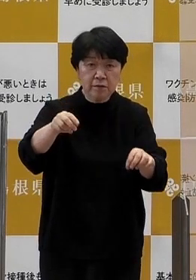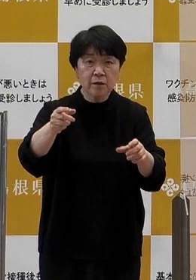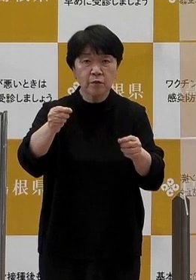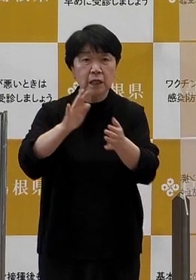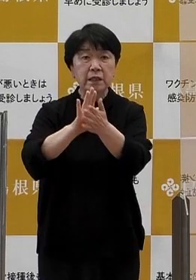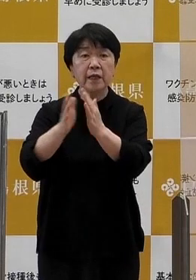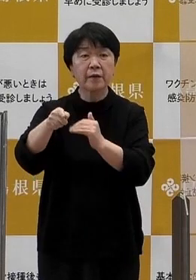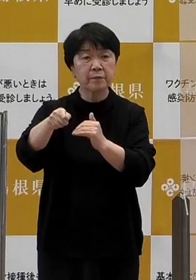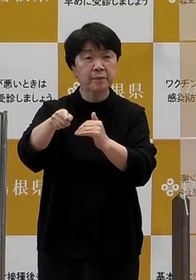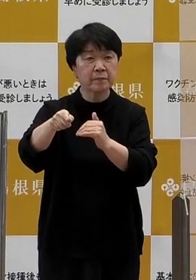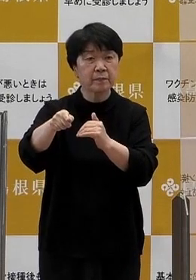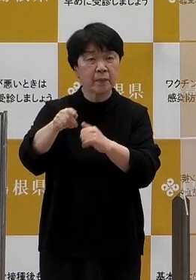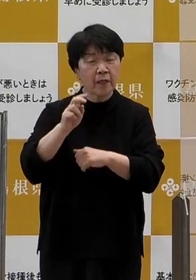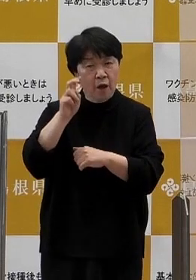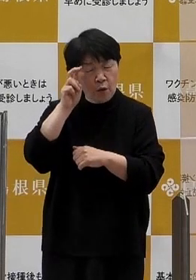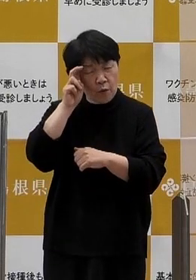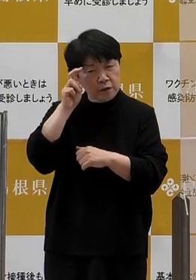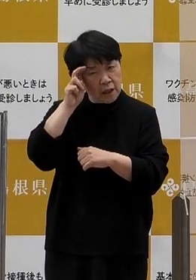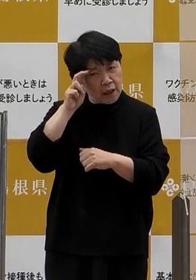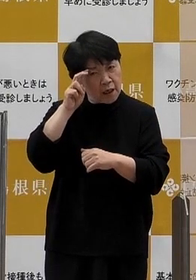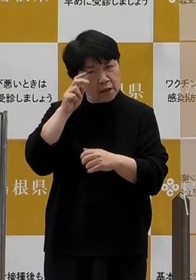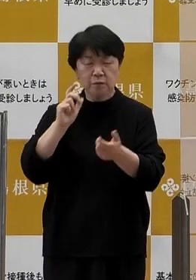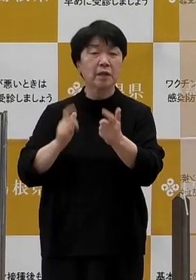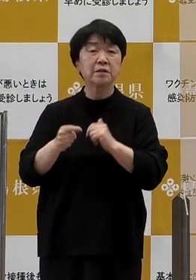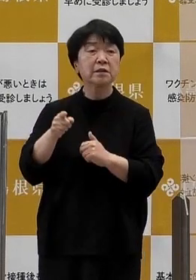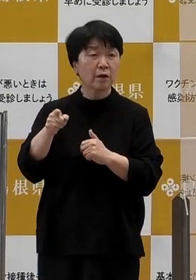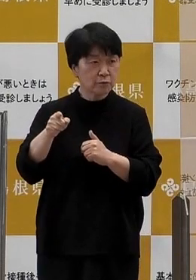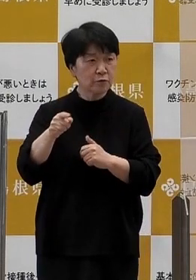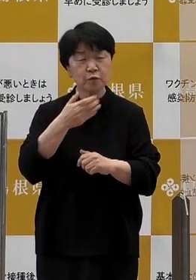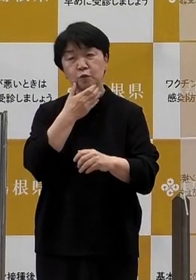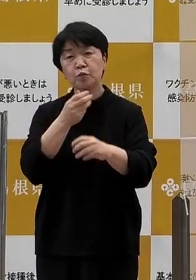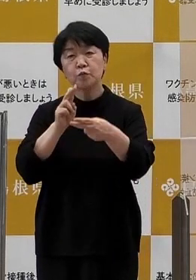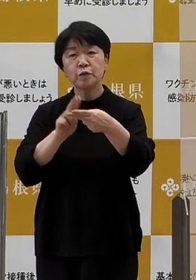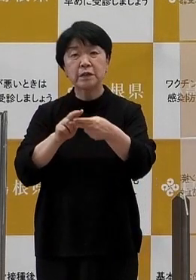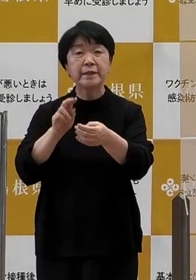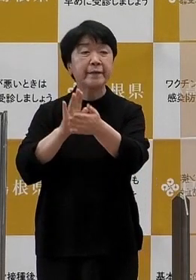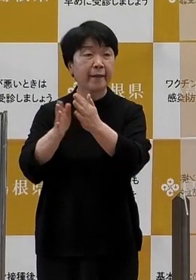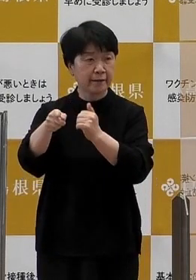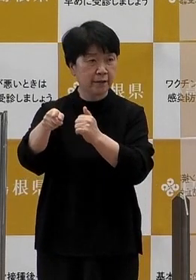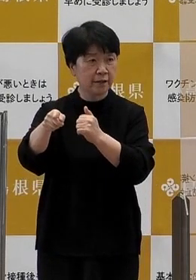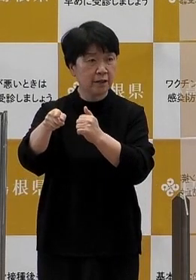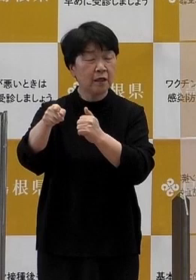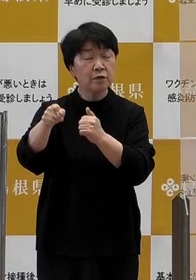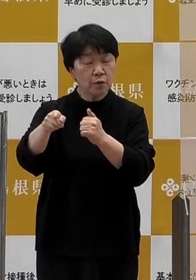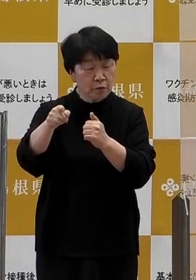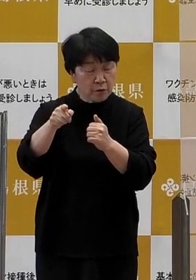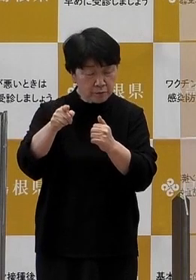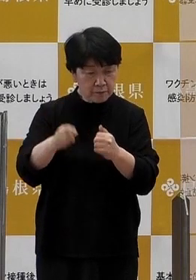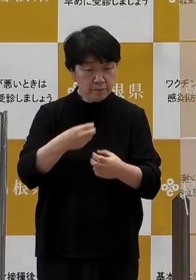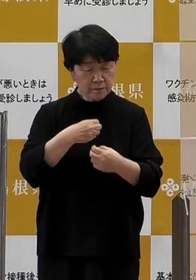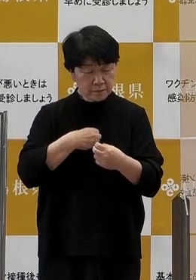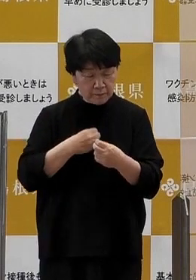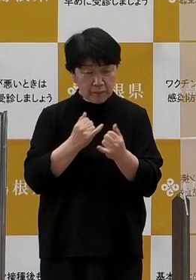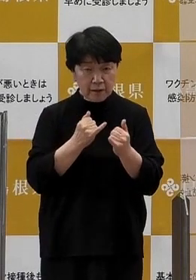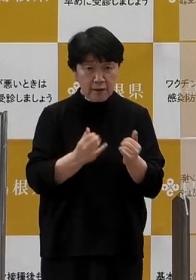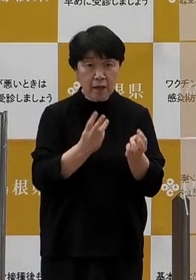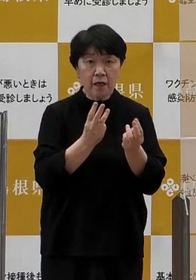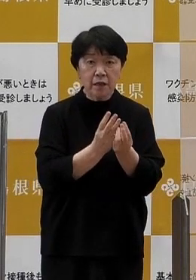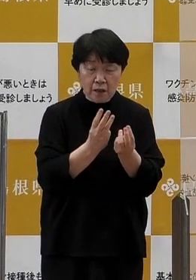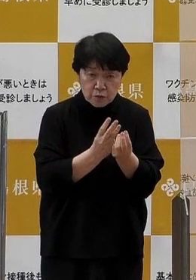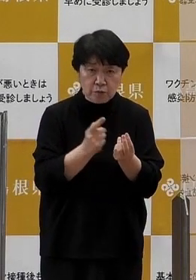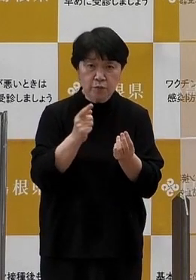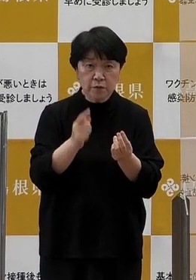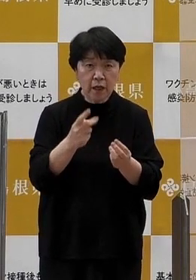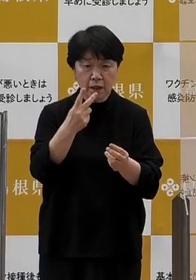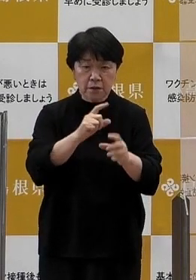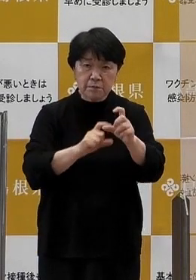あの大阪に近いわけでもない、そういう県があの感染者数が人口10万人あたり2倍になることが普